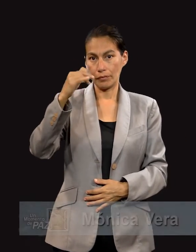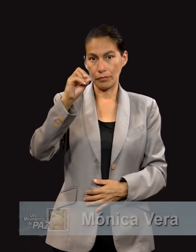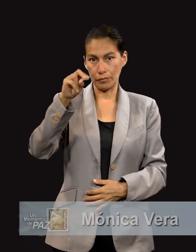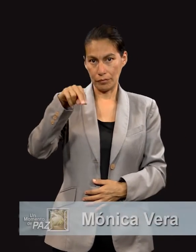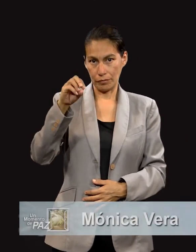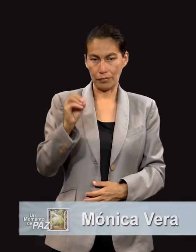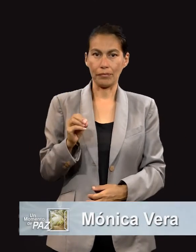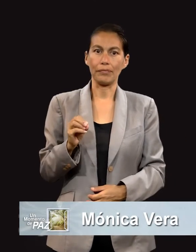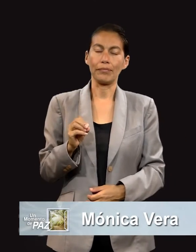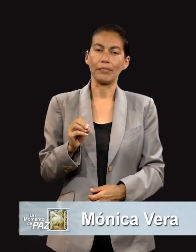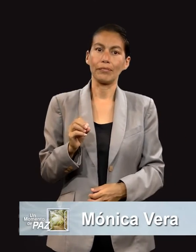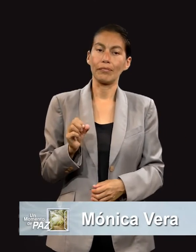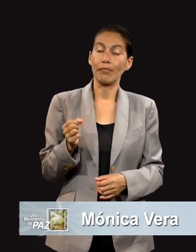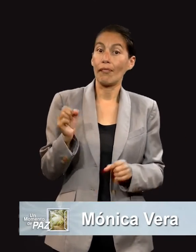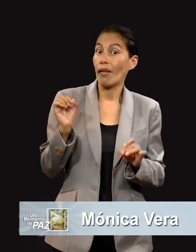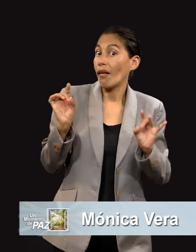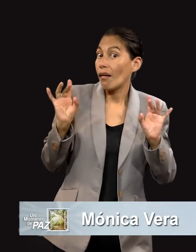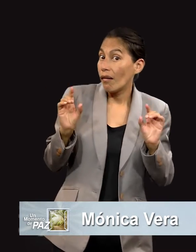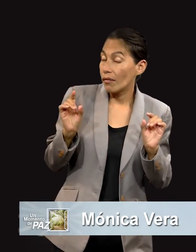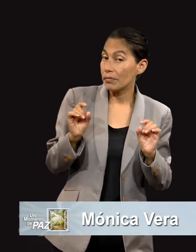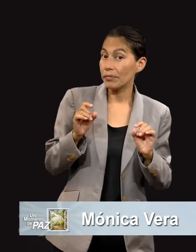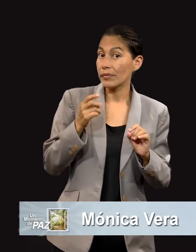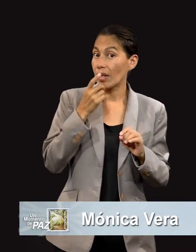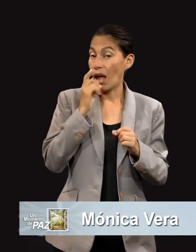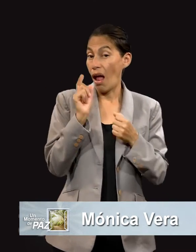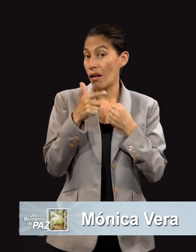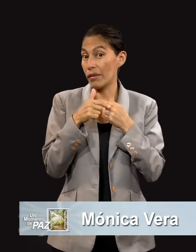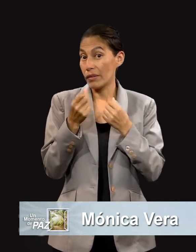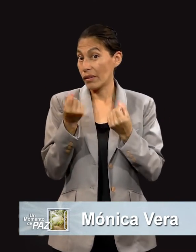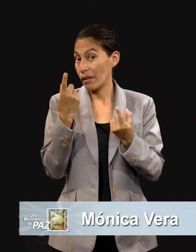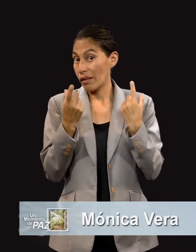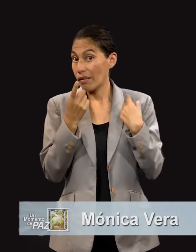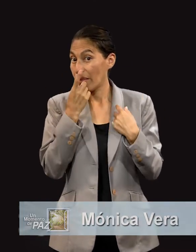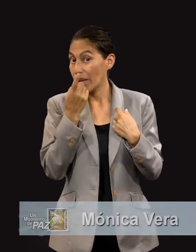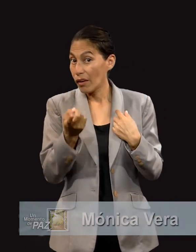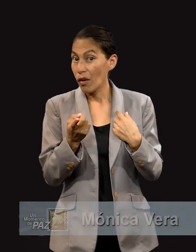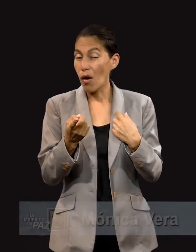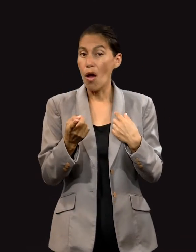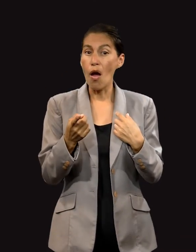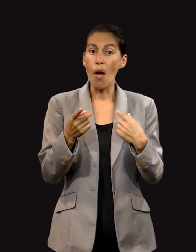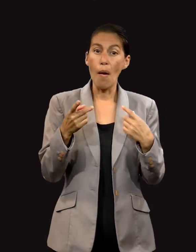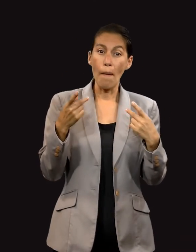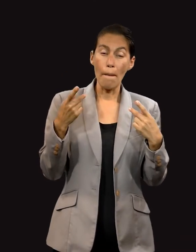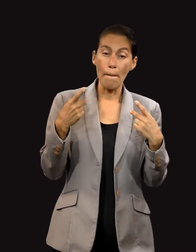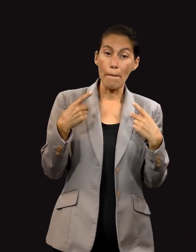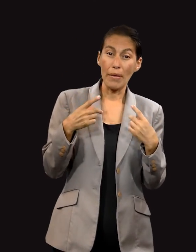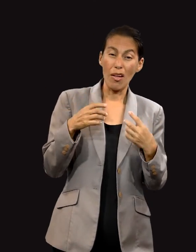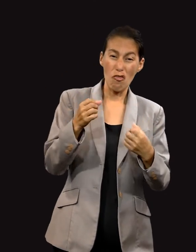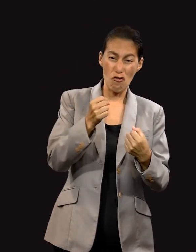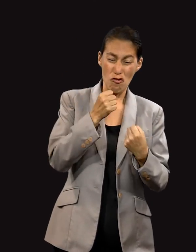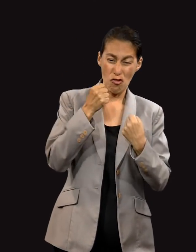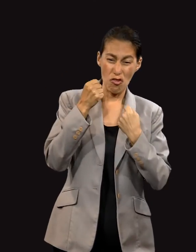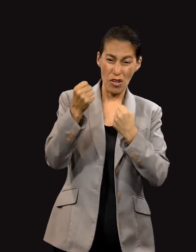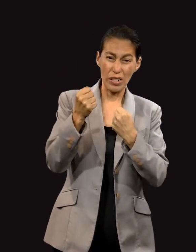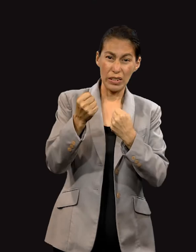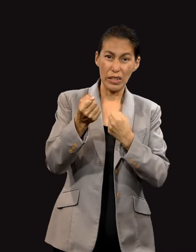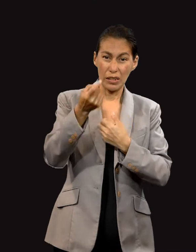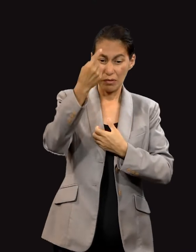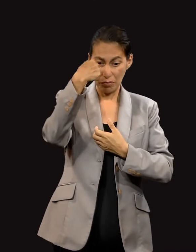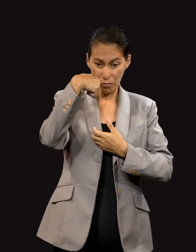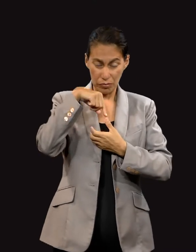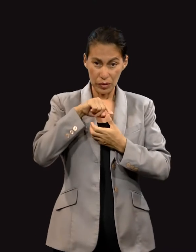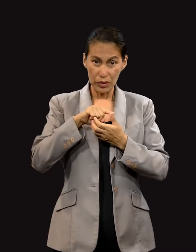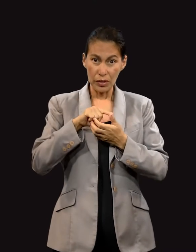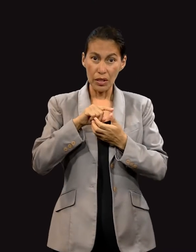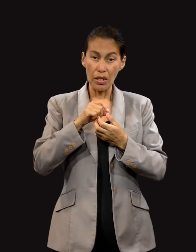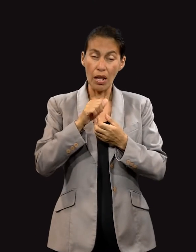Alguien ha dicho que un gran problema de la humanidad es que les faltan las tres fuerzas motrices del alma.